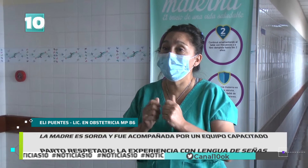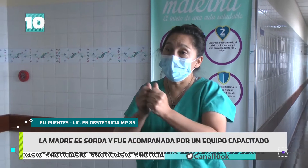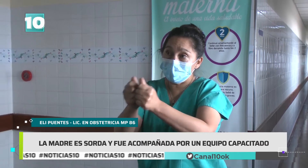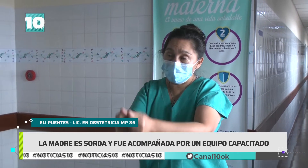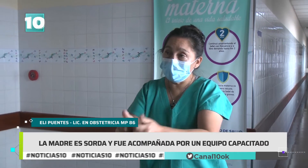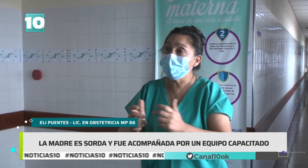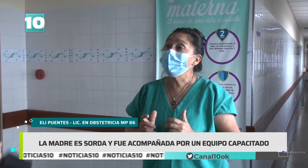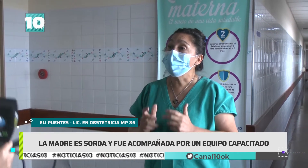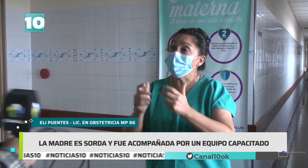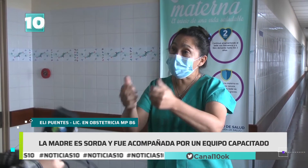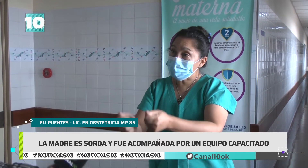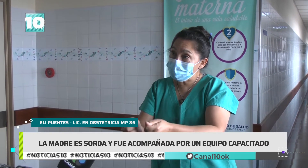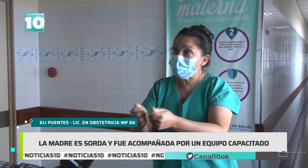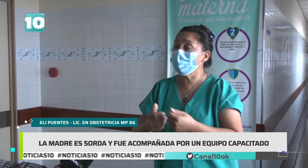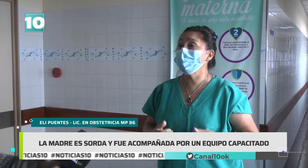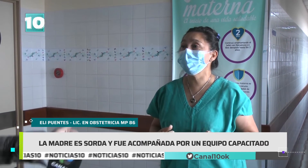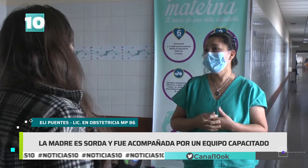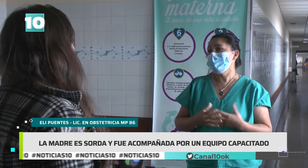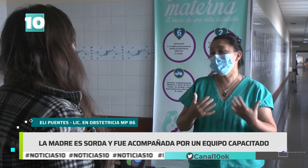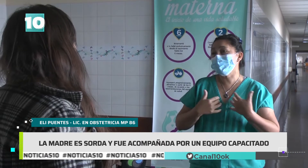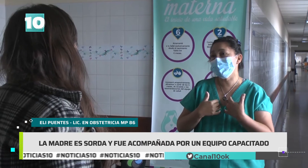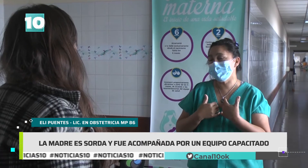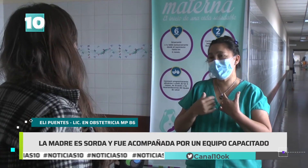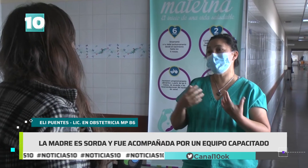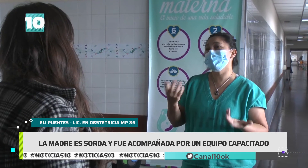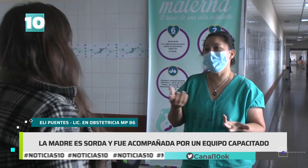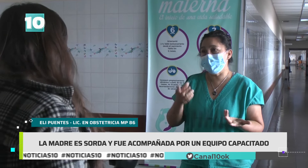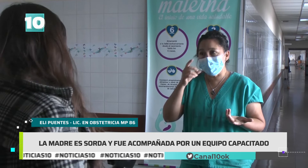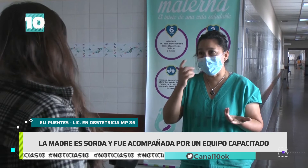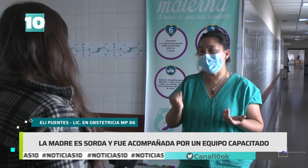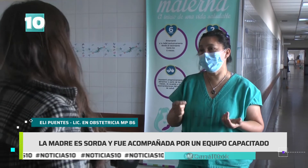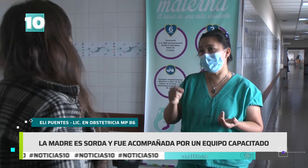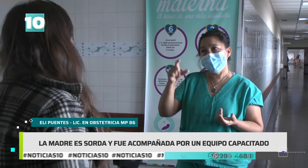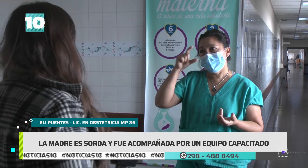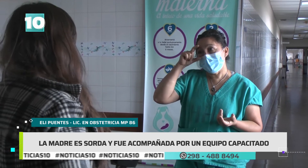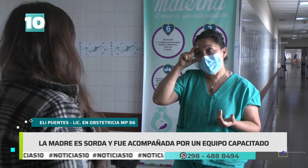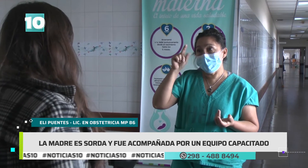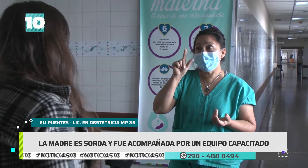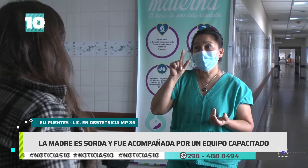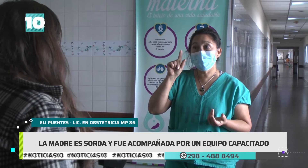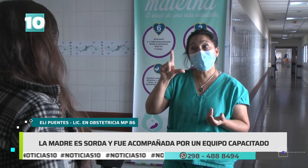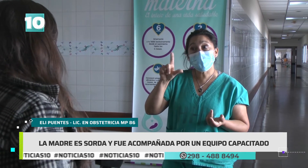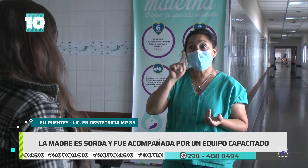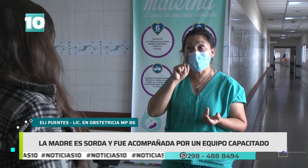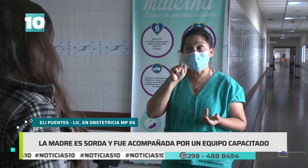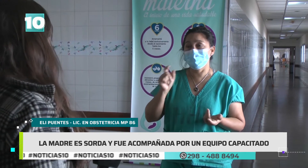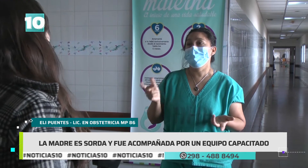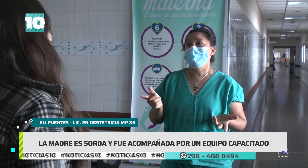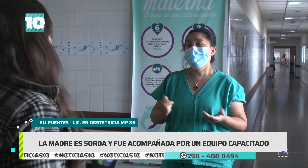poquito o tiene audífono, pero hay alguien sordo que no escucha. Entonces con ellos también tenemos que trabajar para poder atenderlos